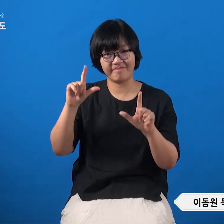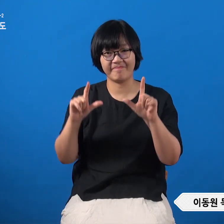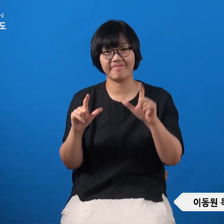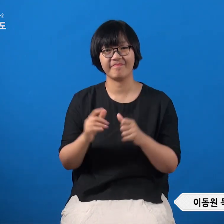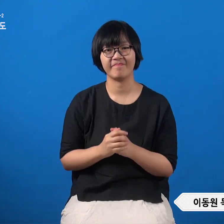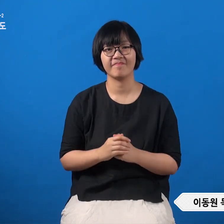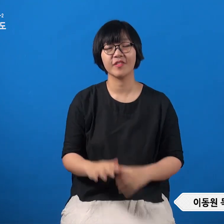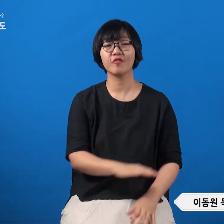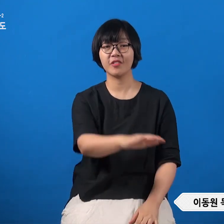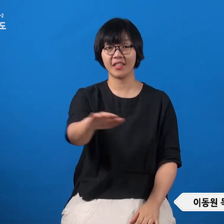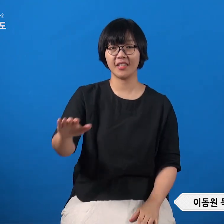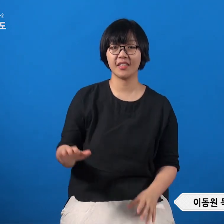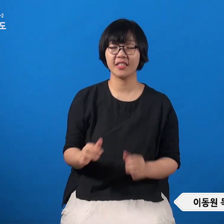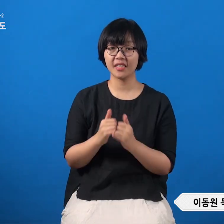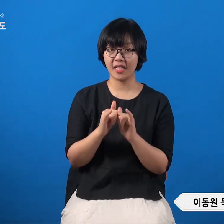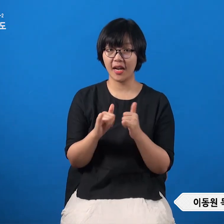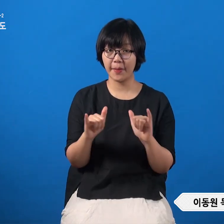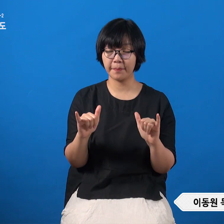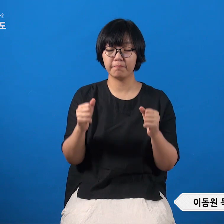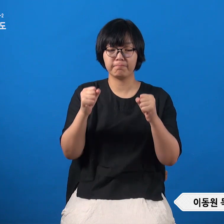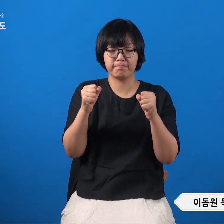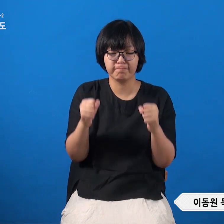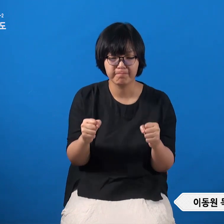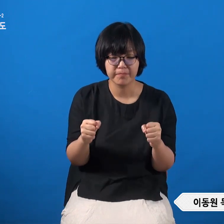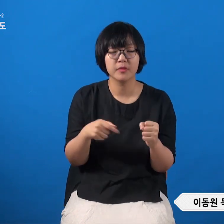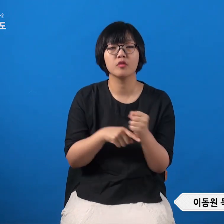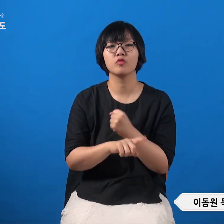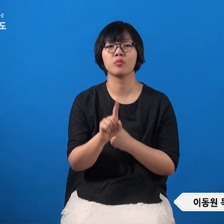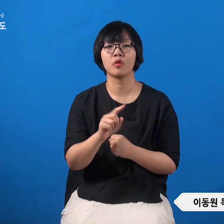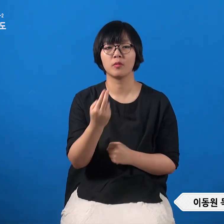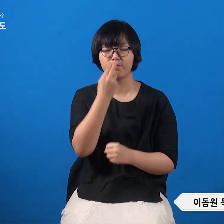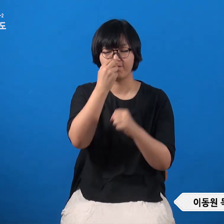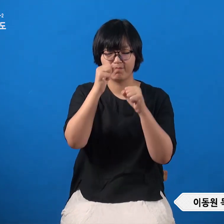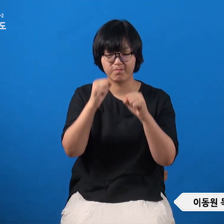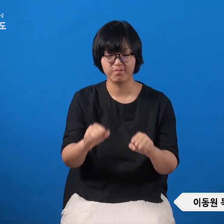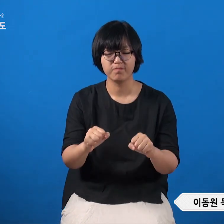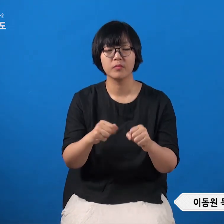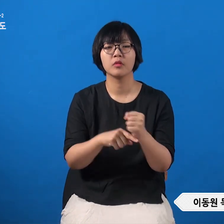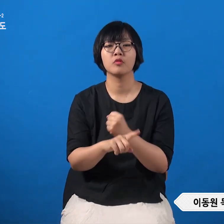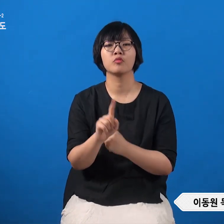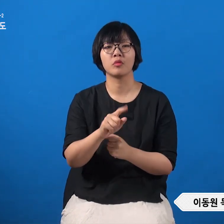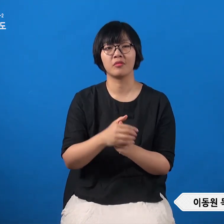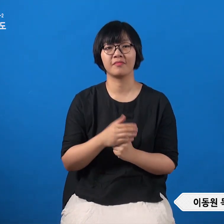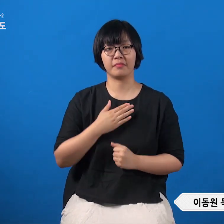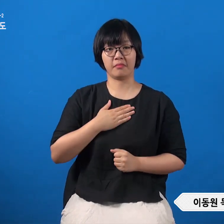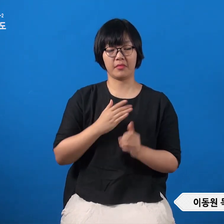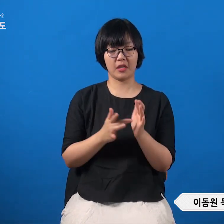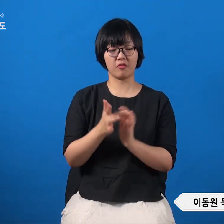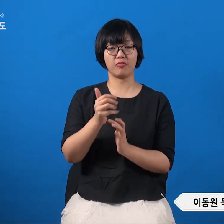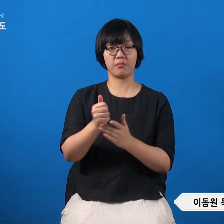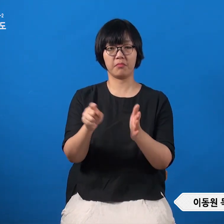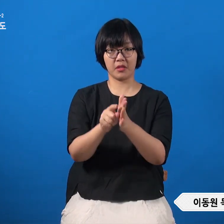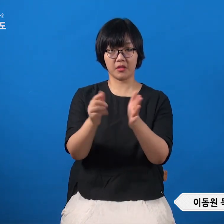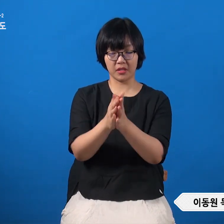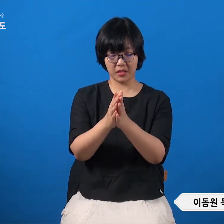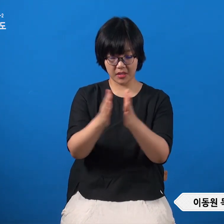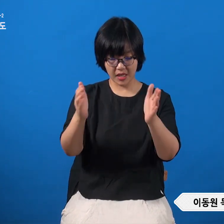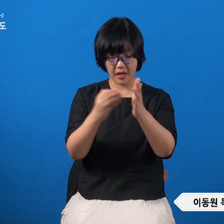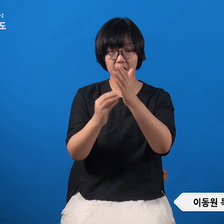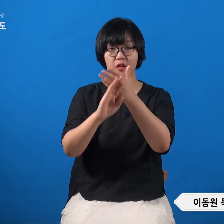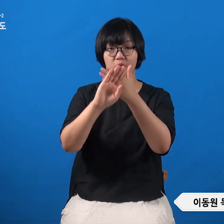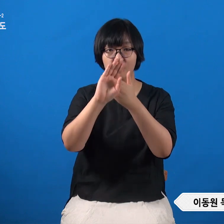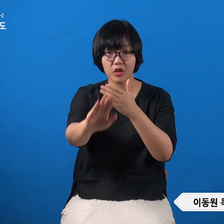여러분, 우리의 존재 이유, 크리스찬들의 존재 이유가 뭐겠어요? 내가 예수 믿는 순간부터 내 안에 하나님의